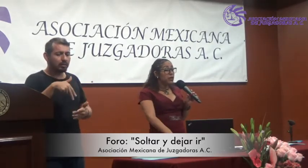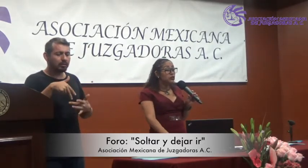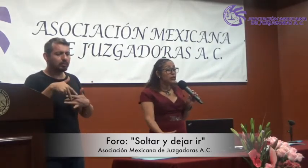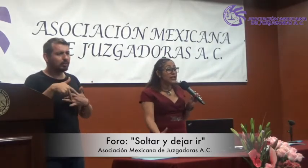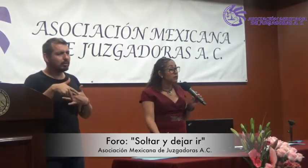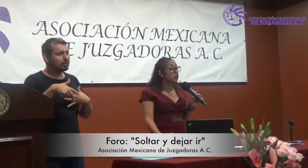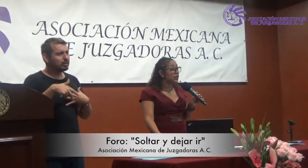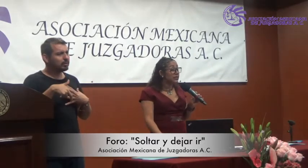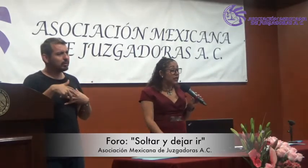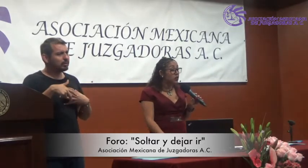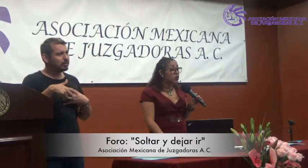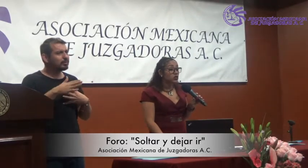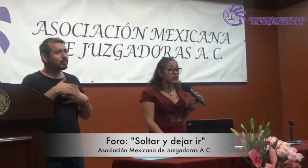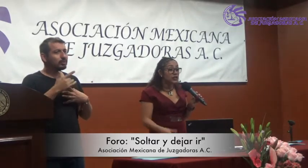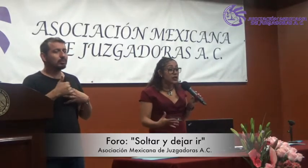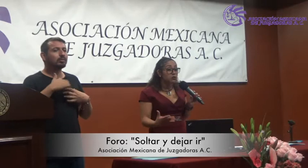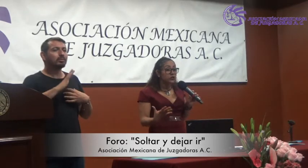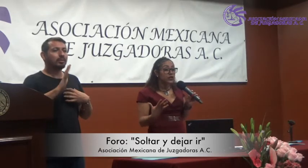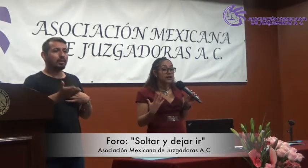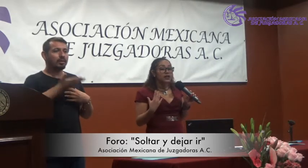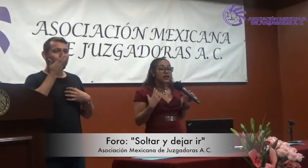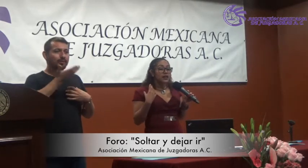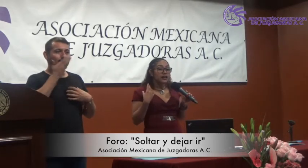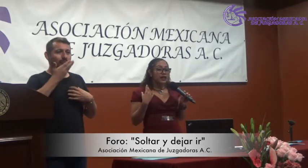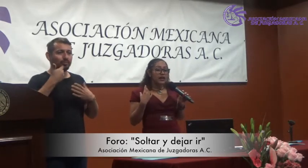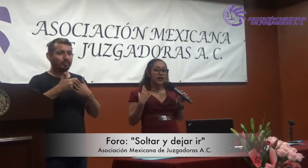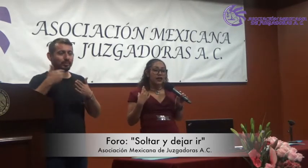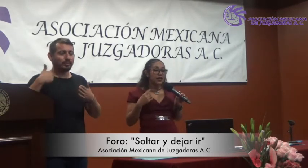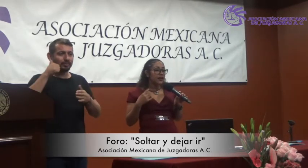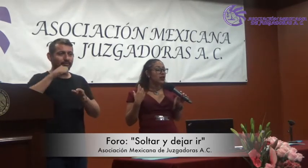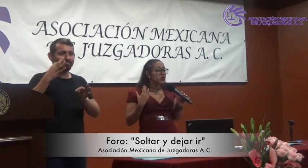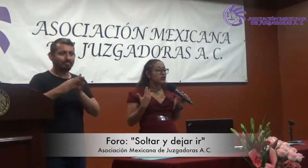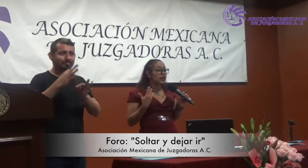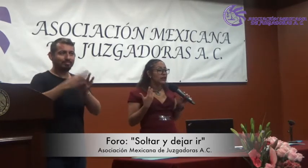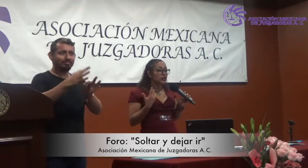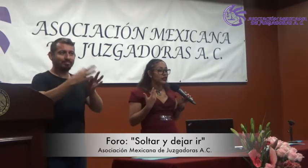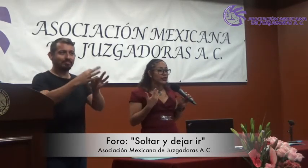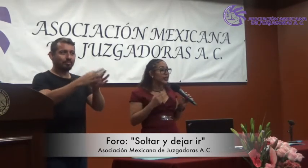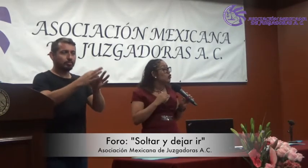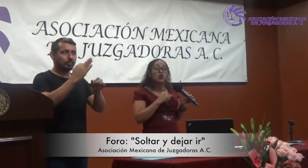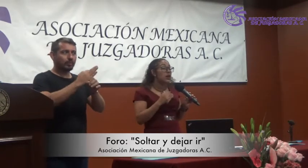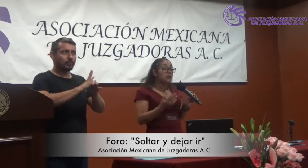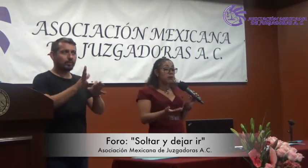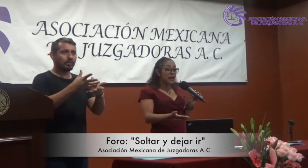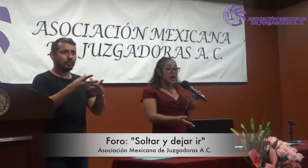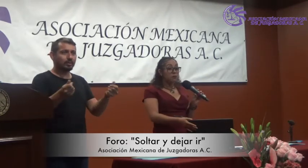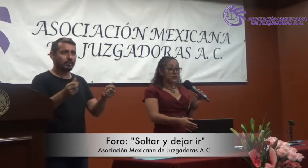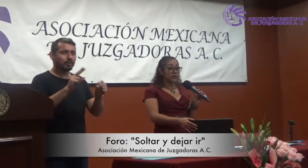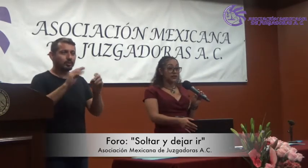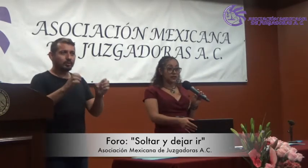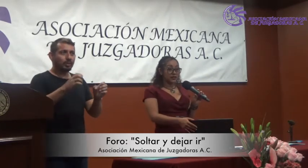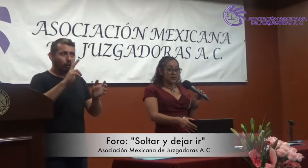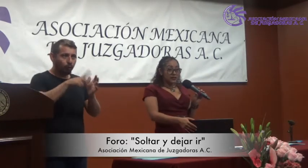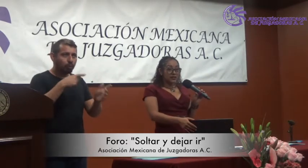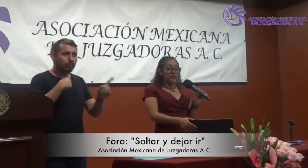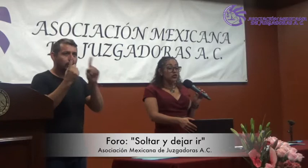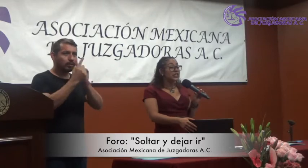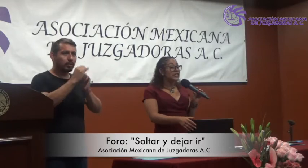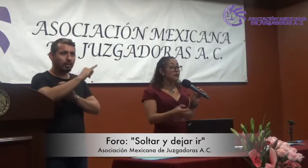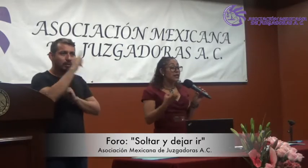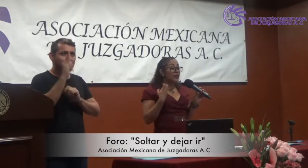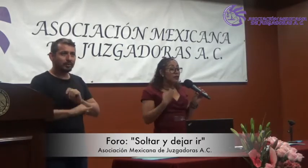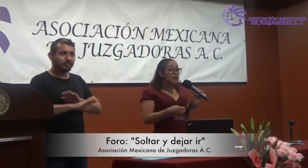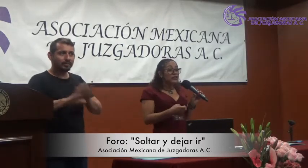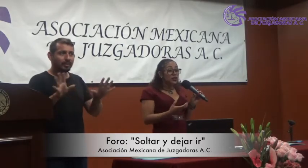nuestro momento y teníamos que estar juntos y teníamos que encontrarnos, y nunca volverá a pasar. Y es